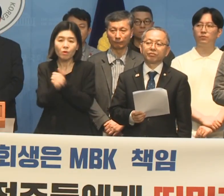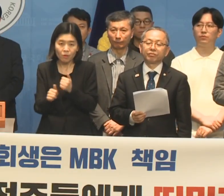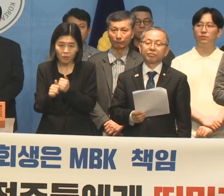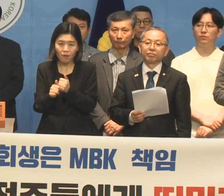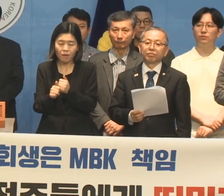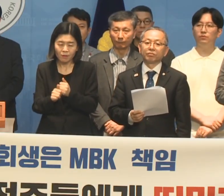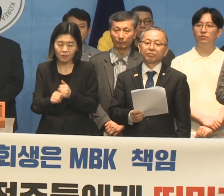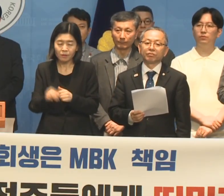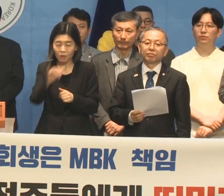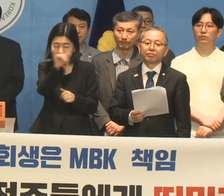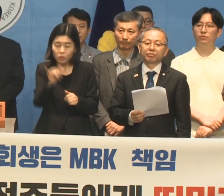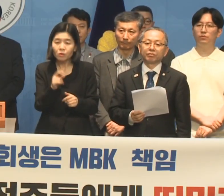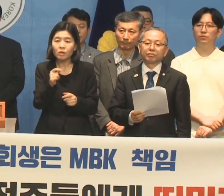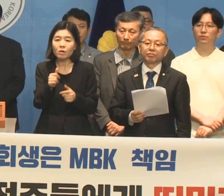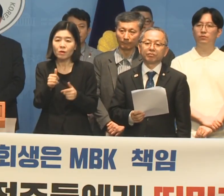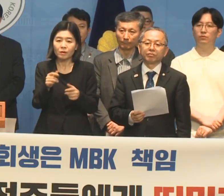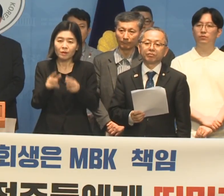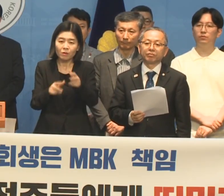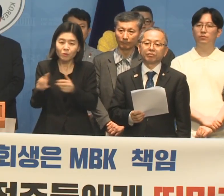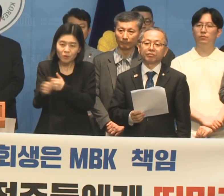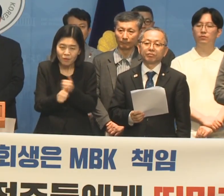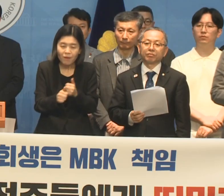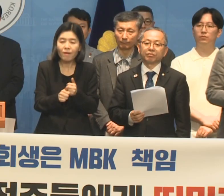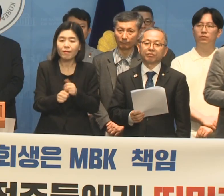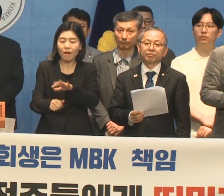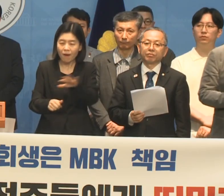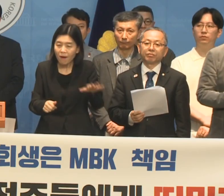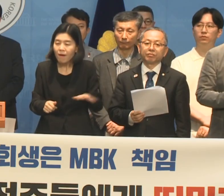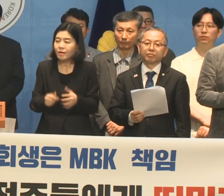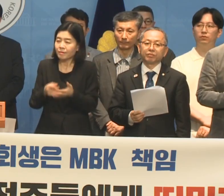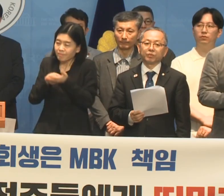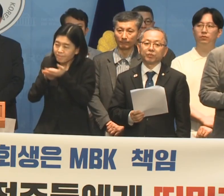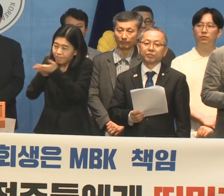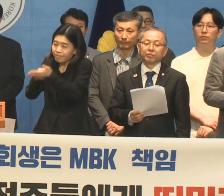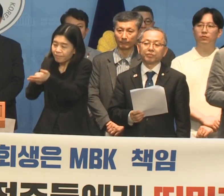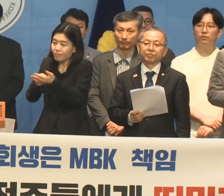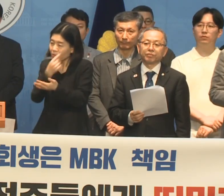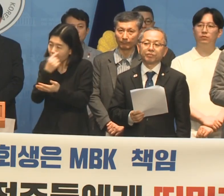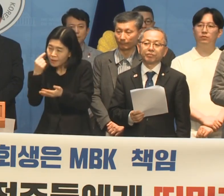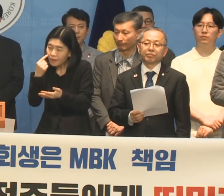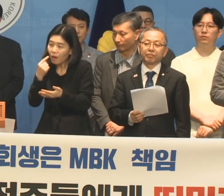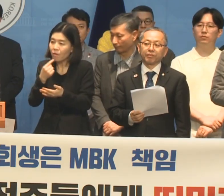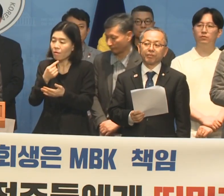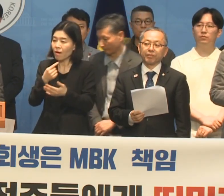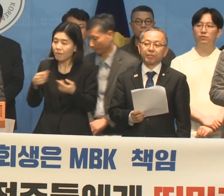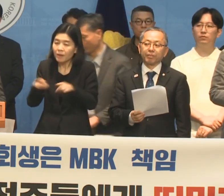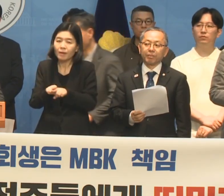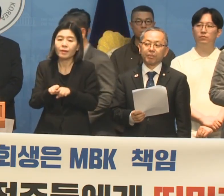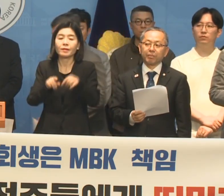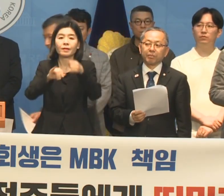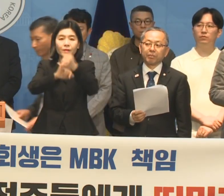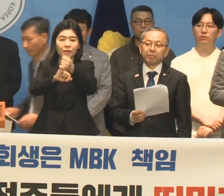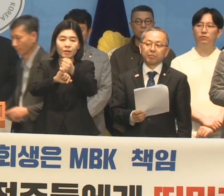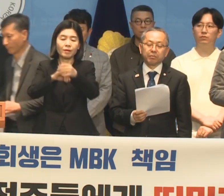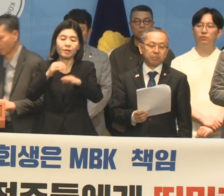전국 소상공인위원회는 끝까지 요구하고 확인하고 함께하겠습니다. 감사합니다.